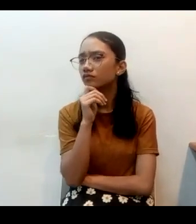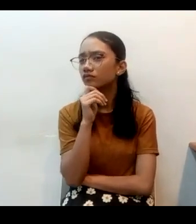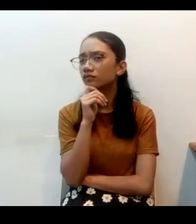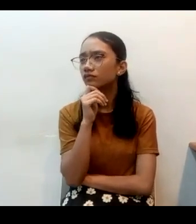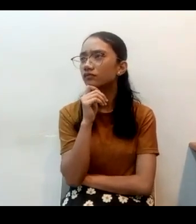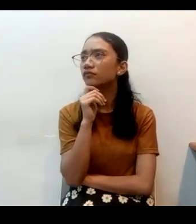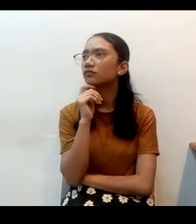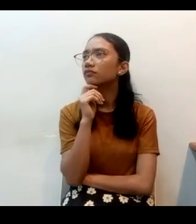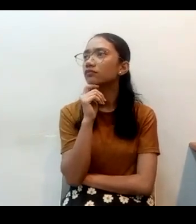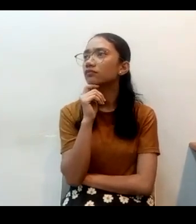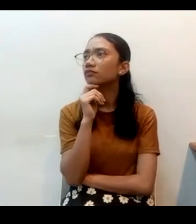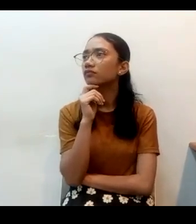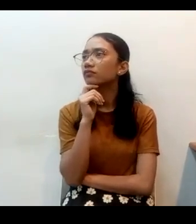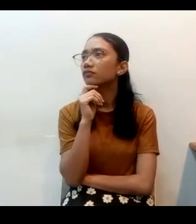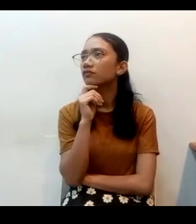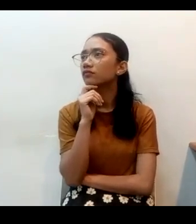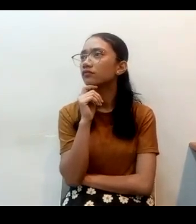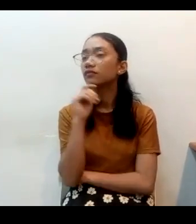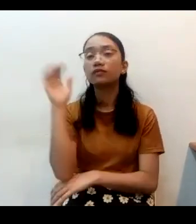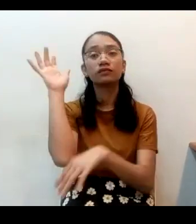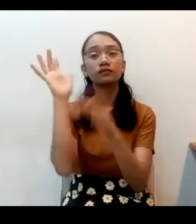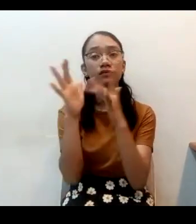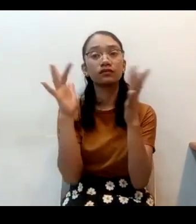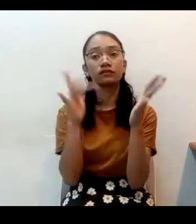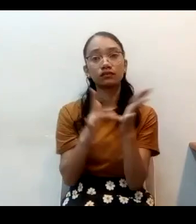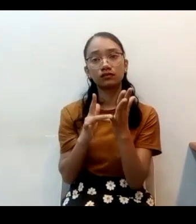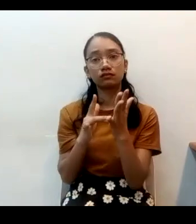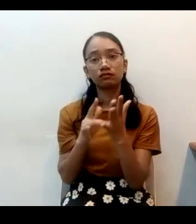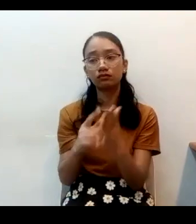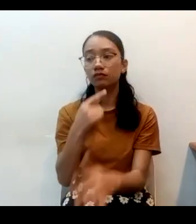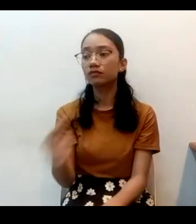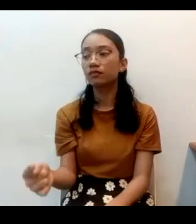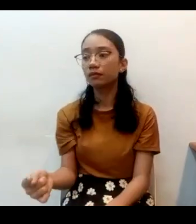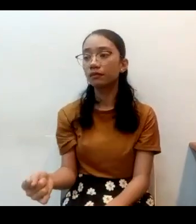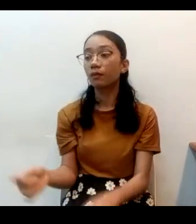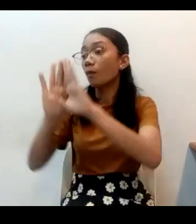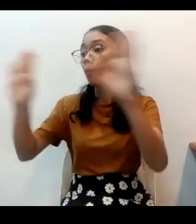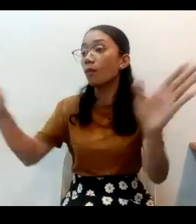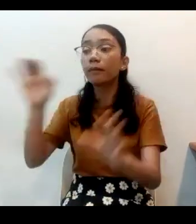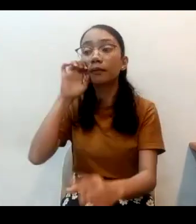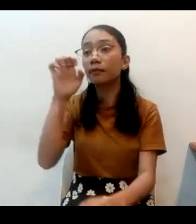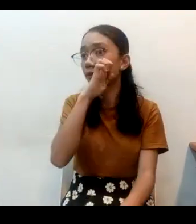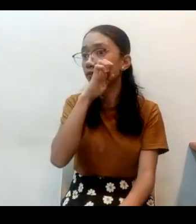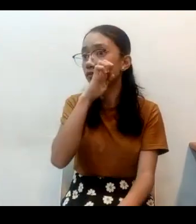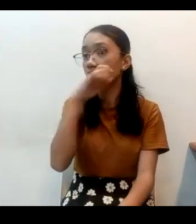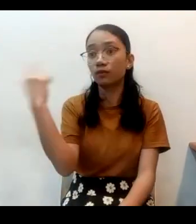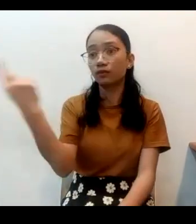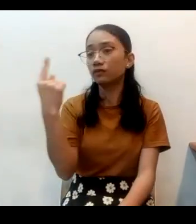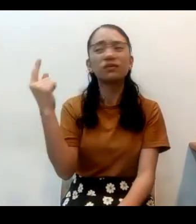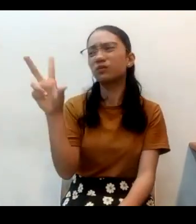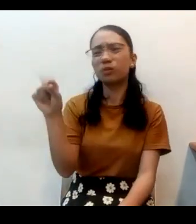simply didn't say, open your eyes? Bakit kaya hindi na lang basta-basta sinabi ni Jesus na bumukas yung mata